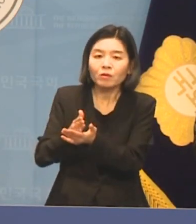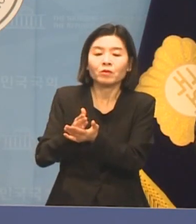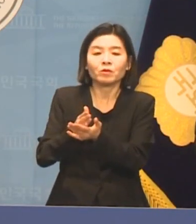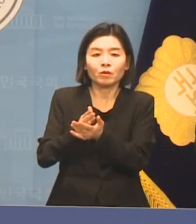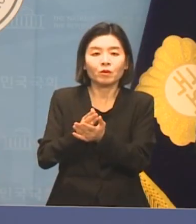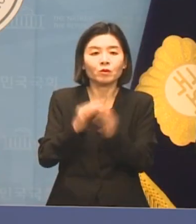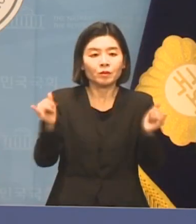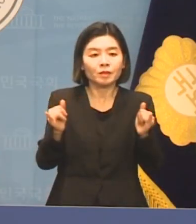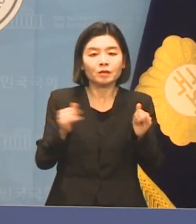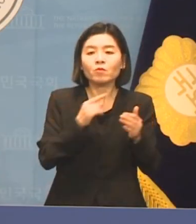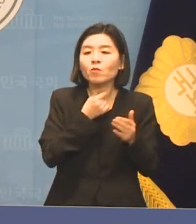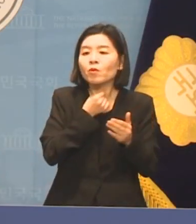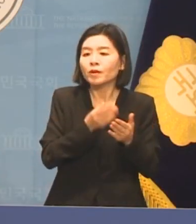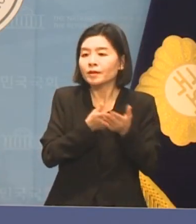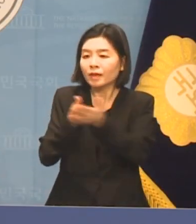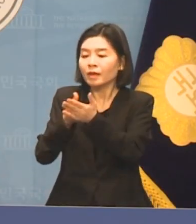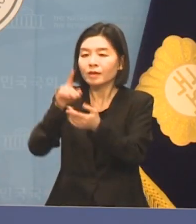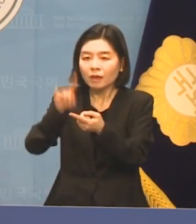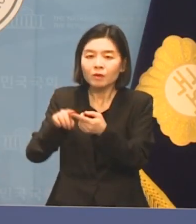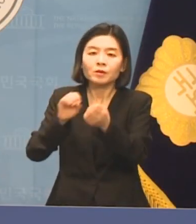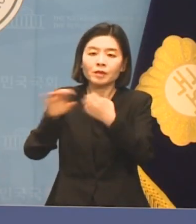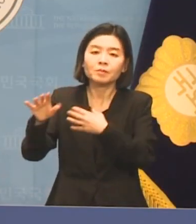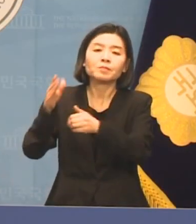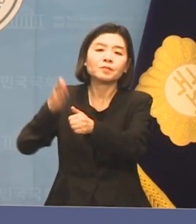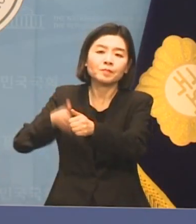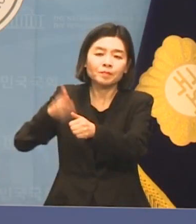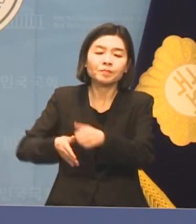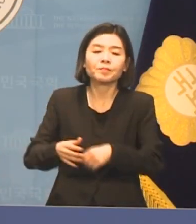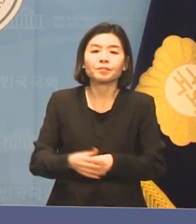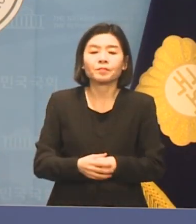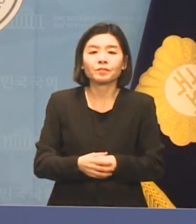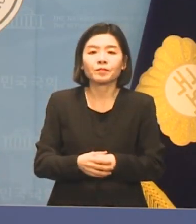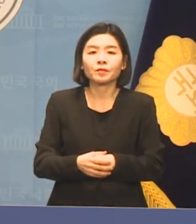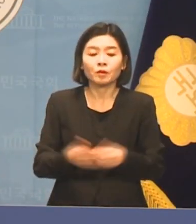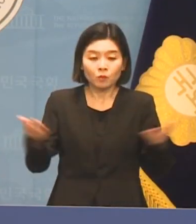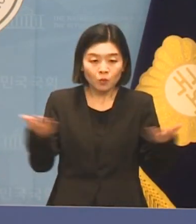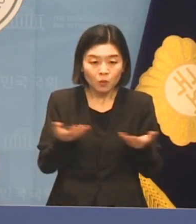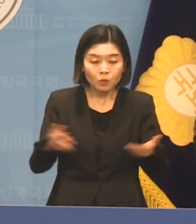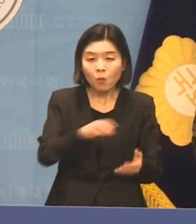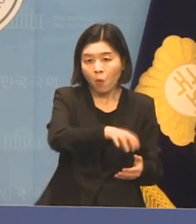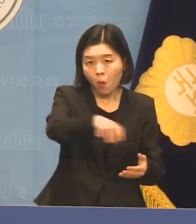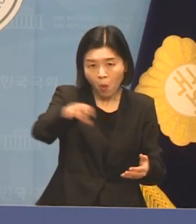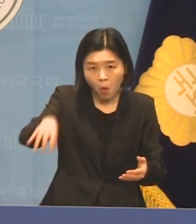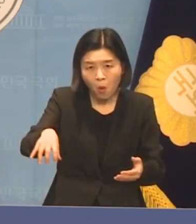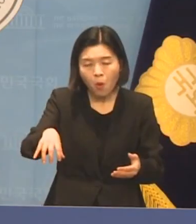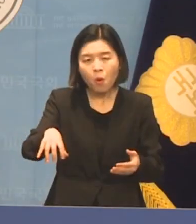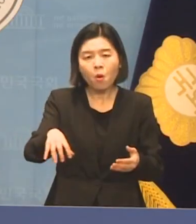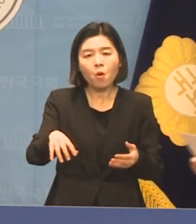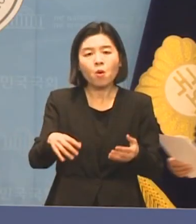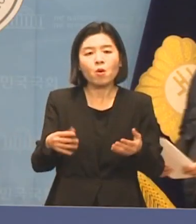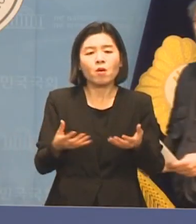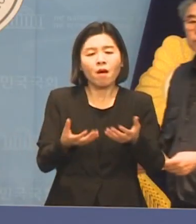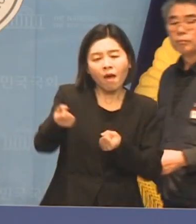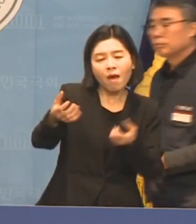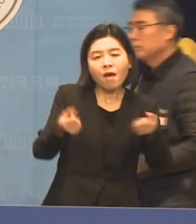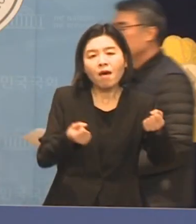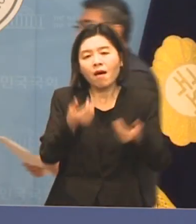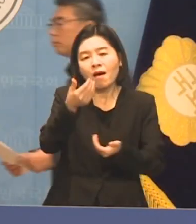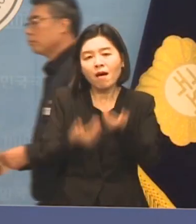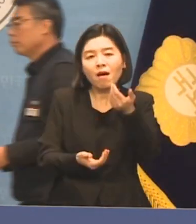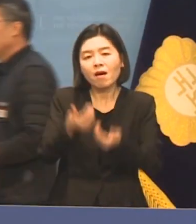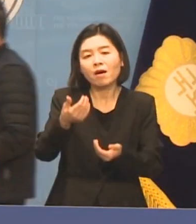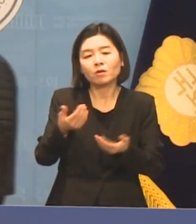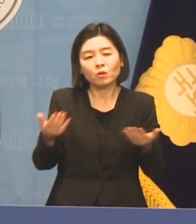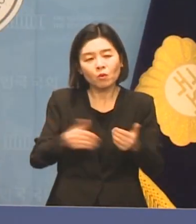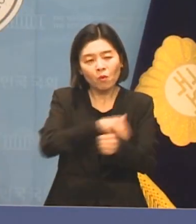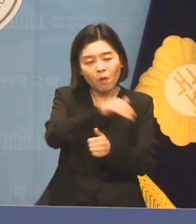것을 촉구한다. 대한민국 노동 현장에는 극심한 노동 양극화와 불안정한 노동이 도사리고 있다.